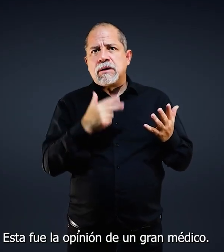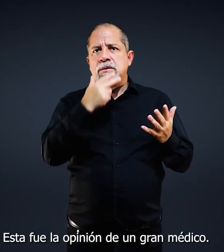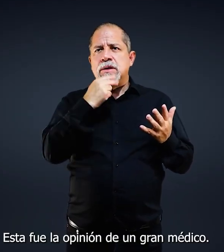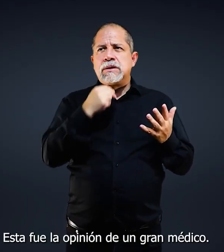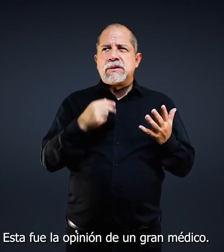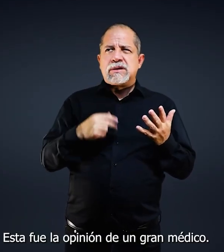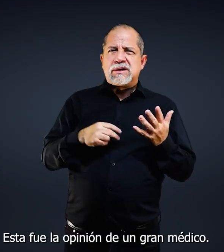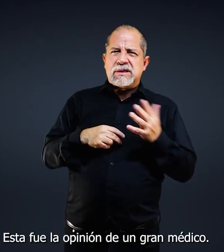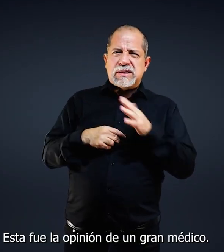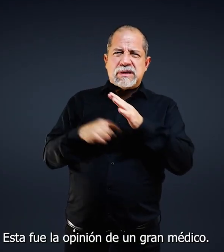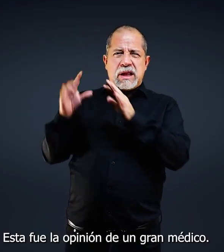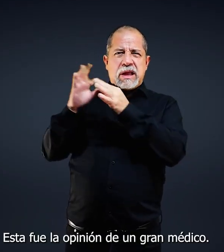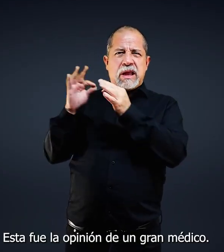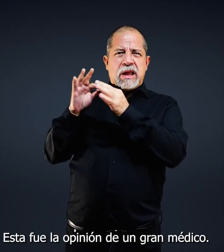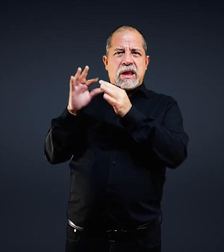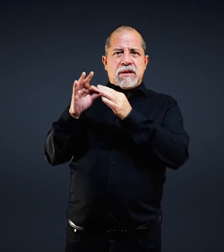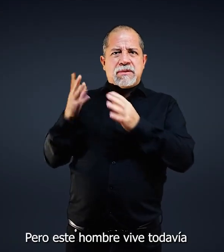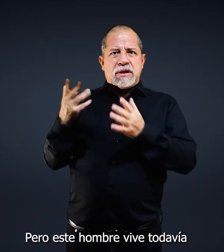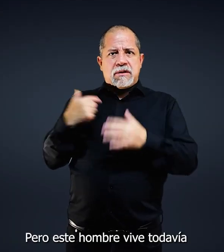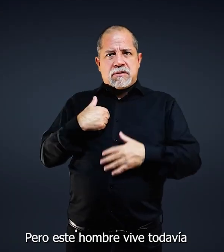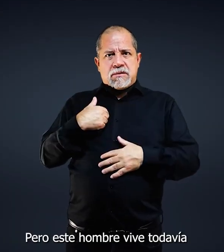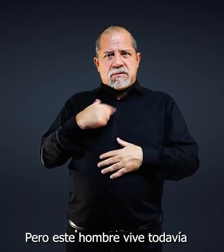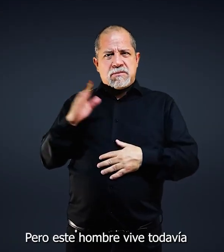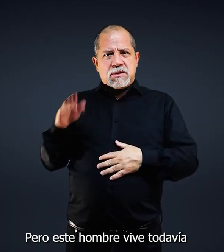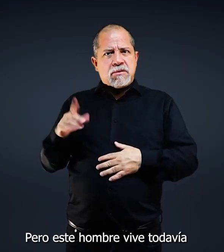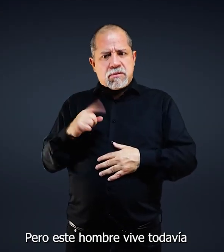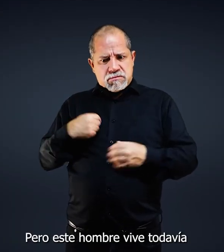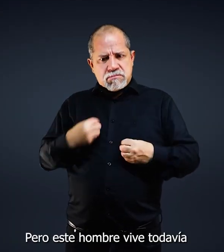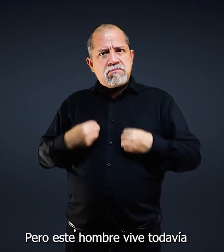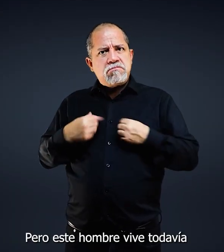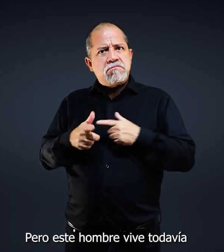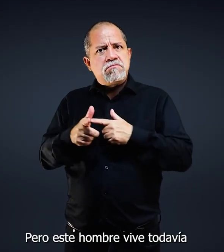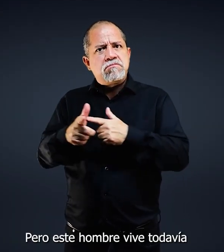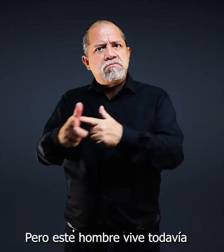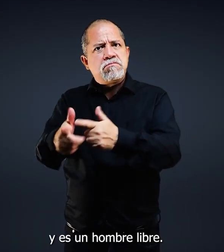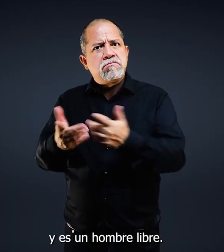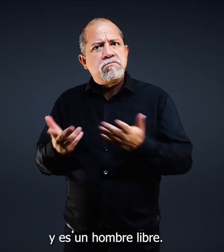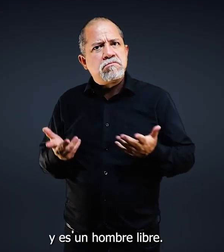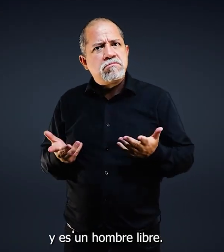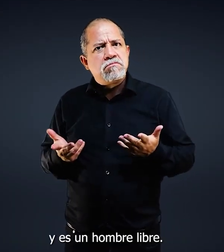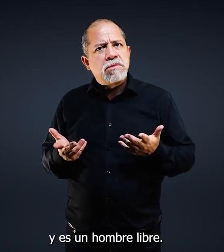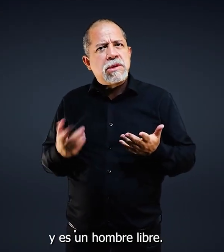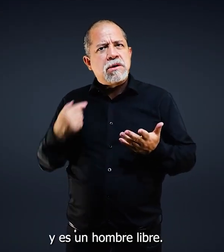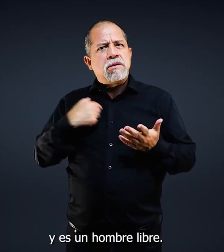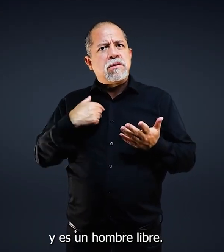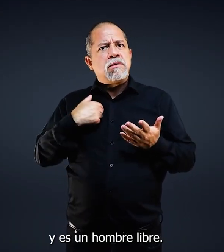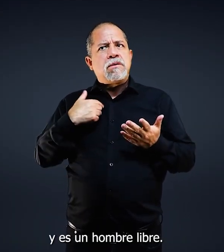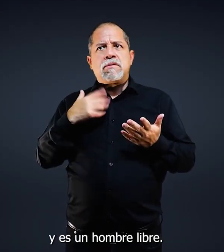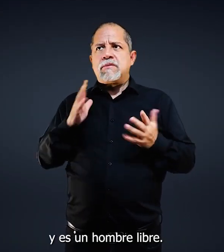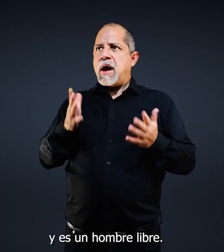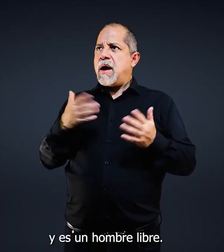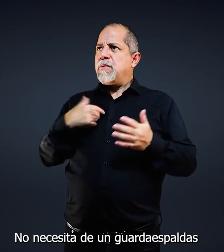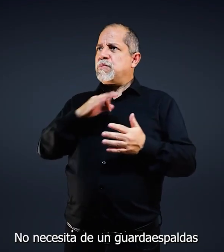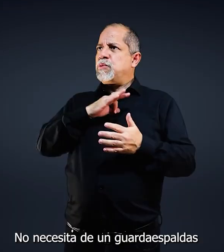médico. Pero este hombre vive todavía, y es un hombre libre. No necesita